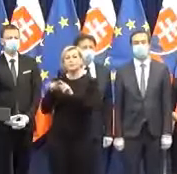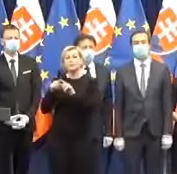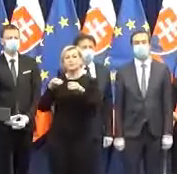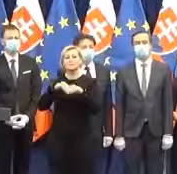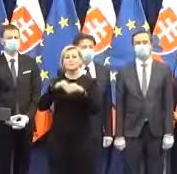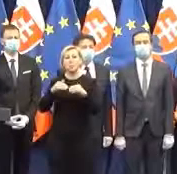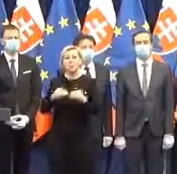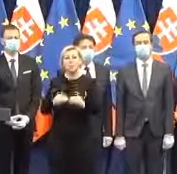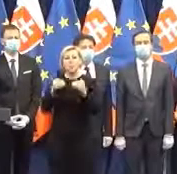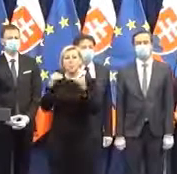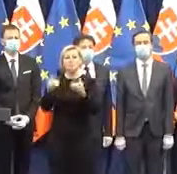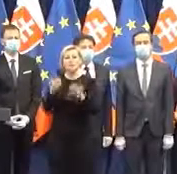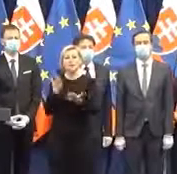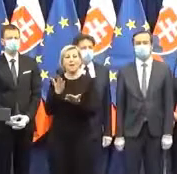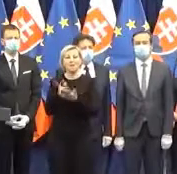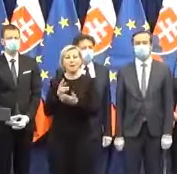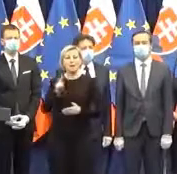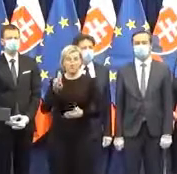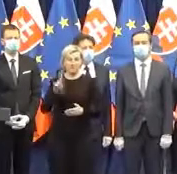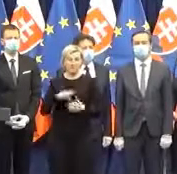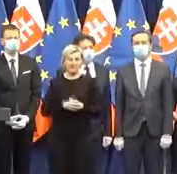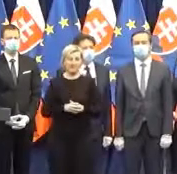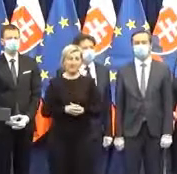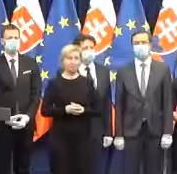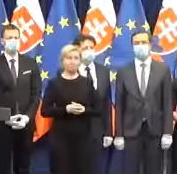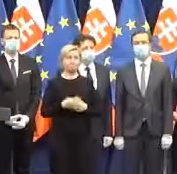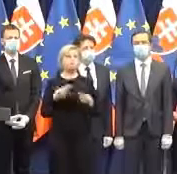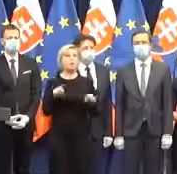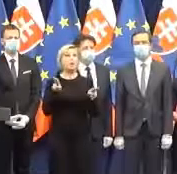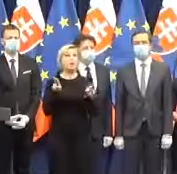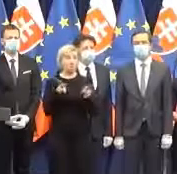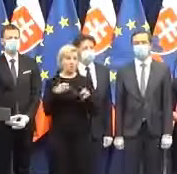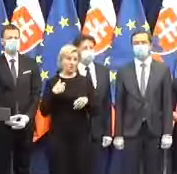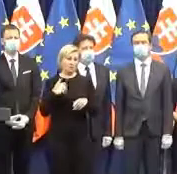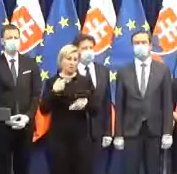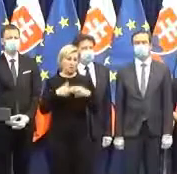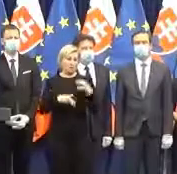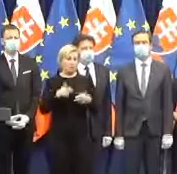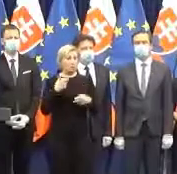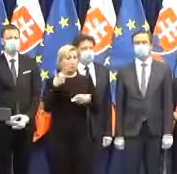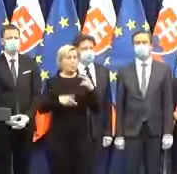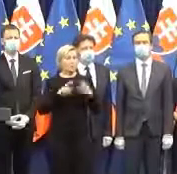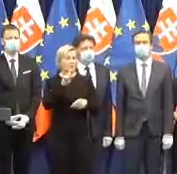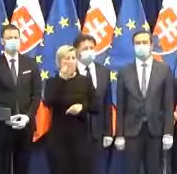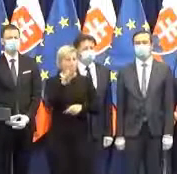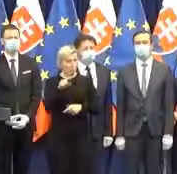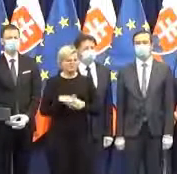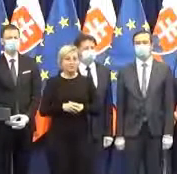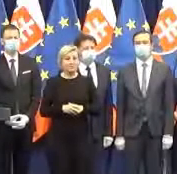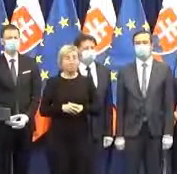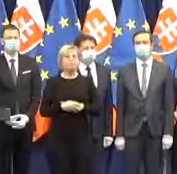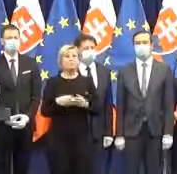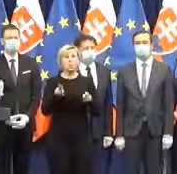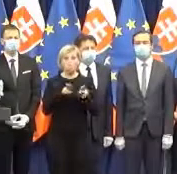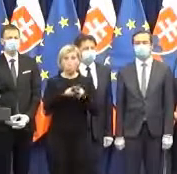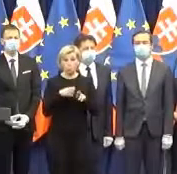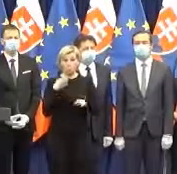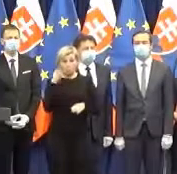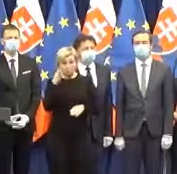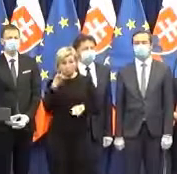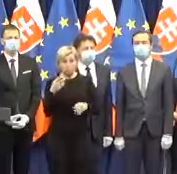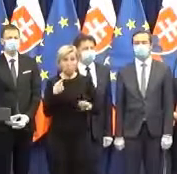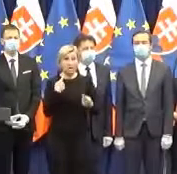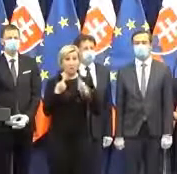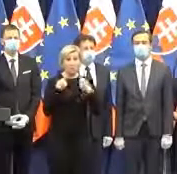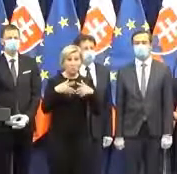ďalej. Začnem od konca, či v útorok bude rokovať parlament. Vzhľadom aj na informácie, ktoré sme sa dnes dozvedeli, ale hovorím, nechcem